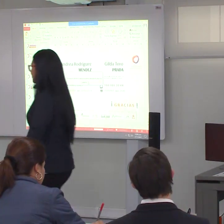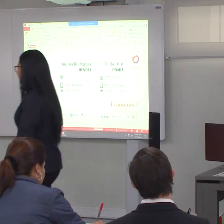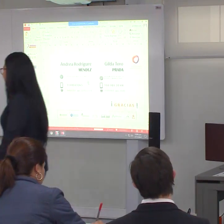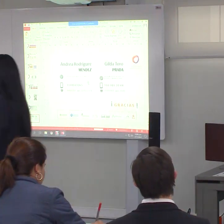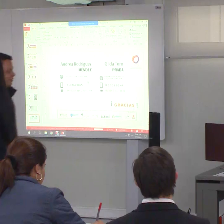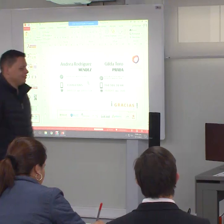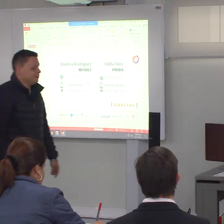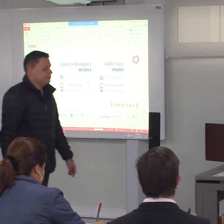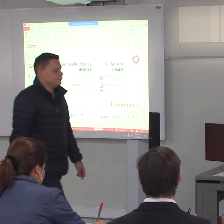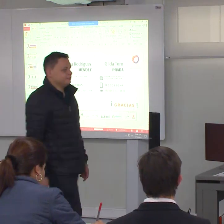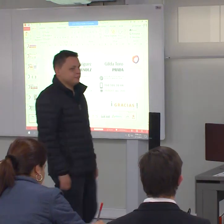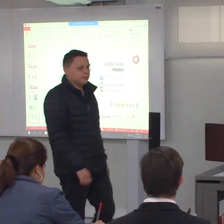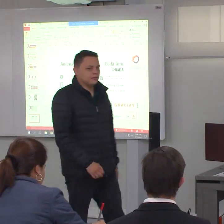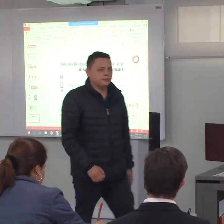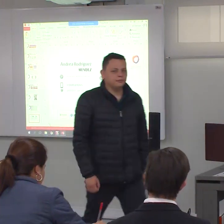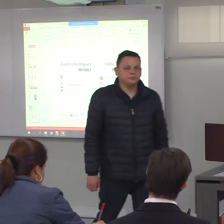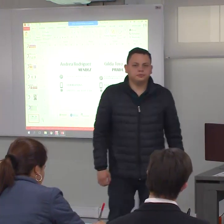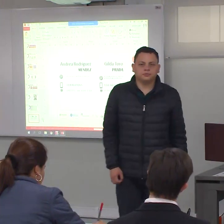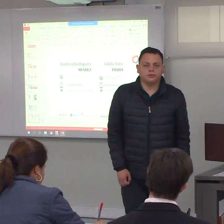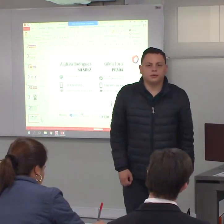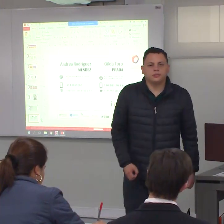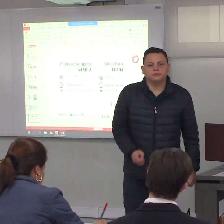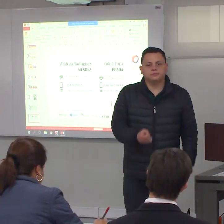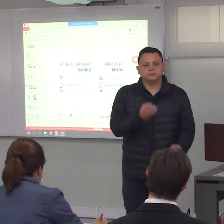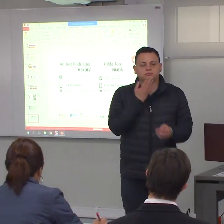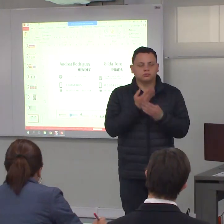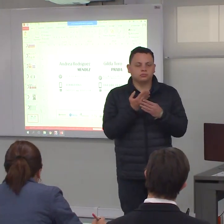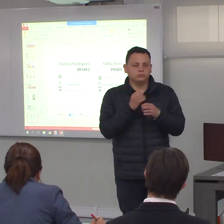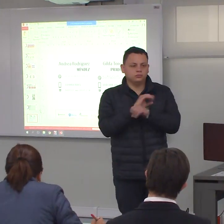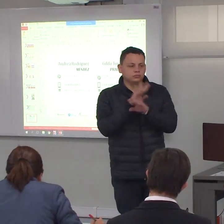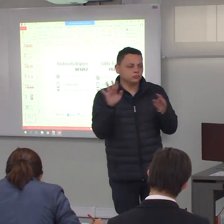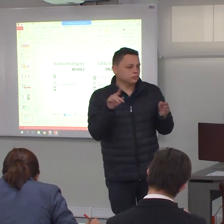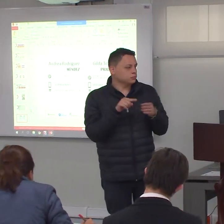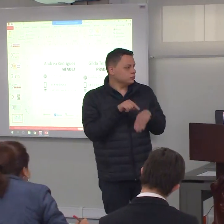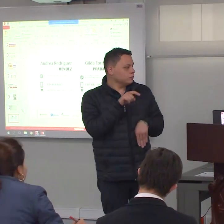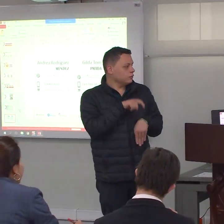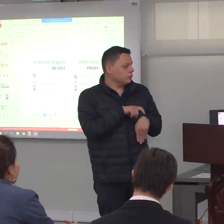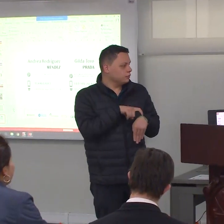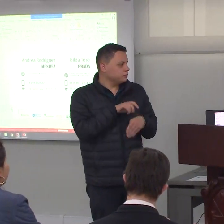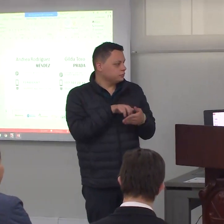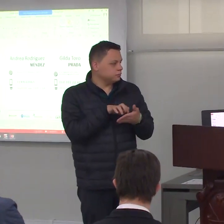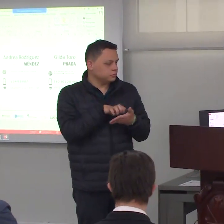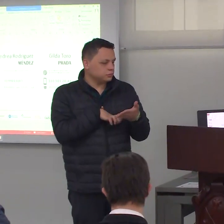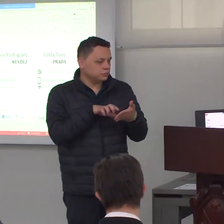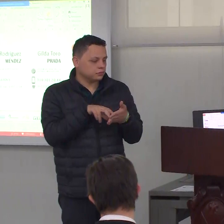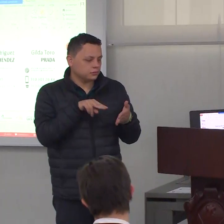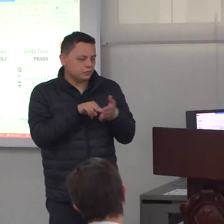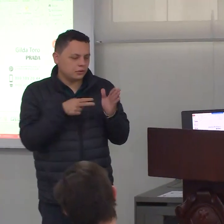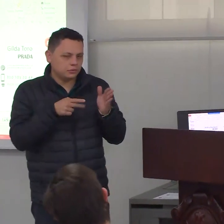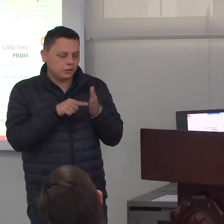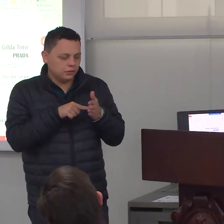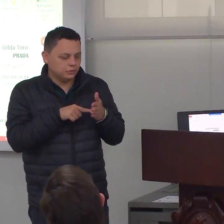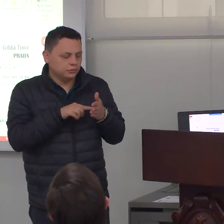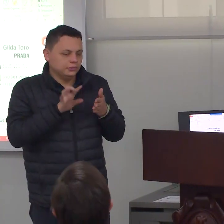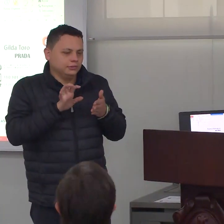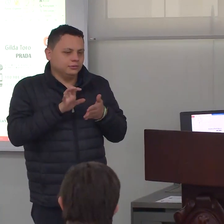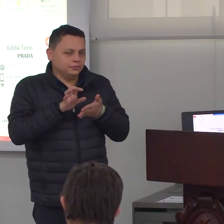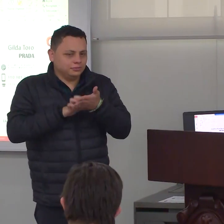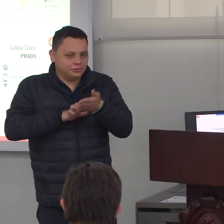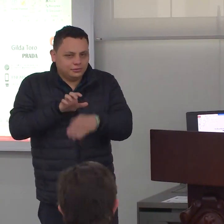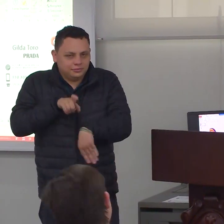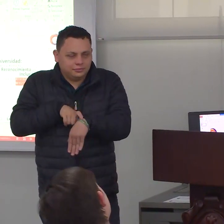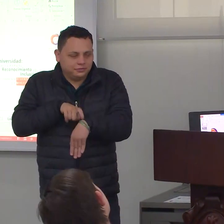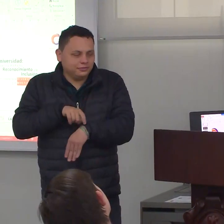buenos días vamos a descontar este tiempo por una fallita técnica acá pero pero aquí